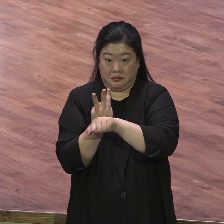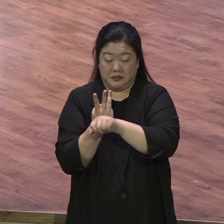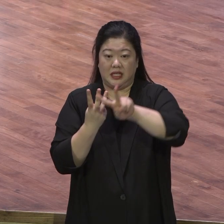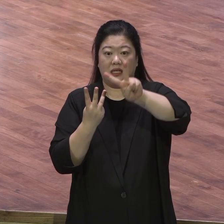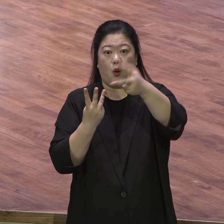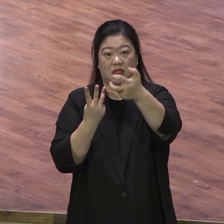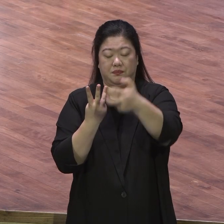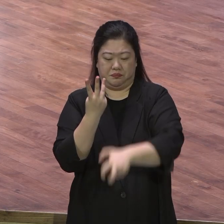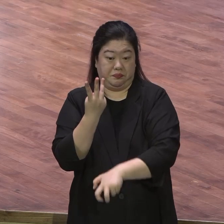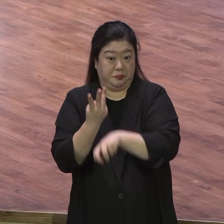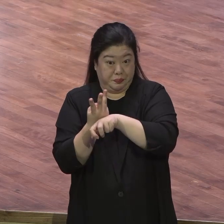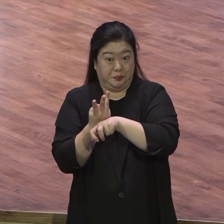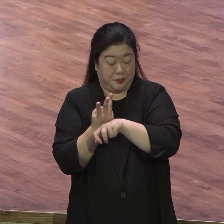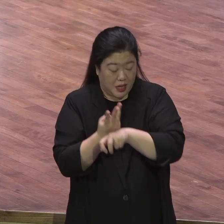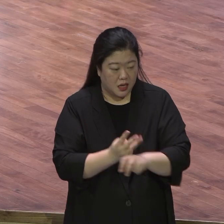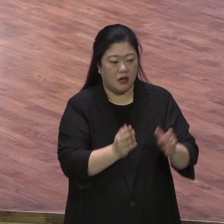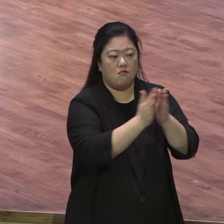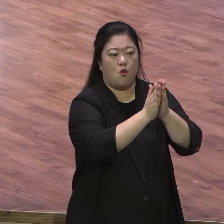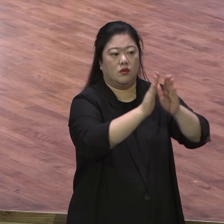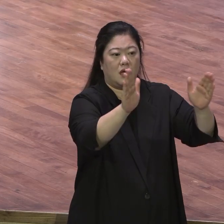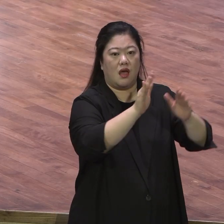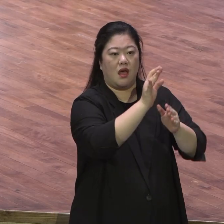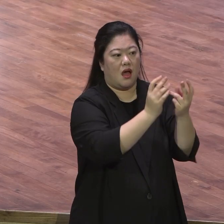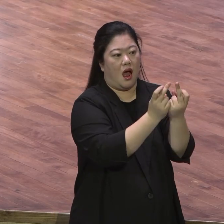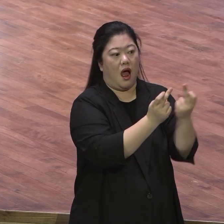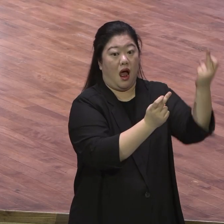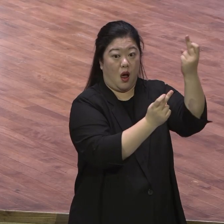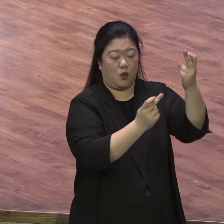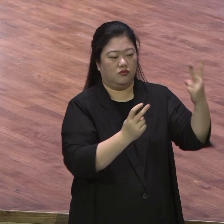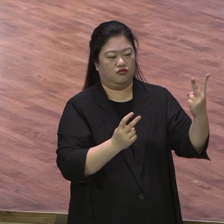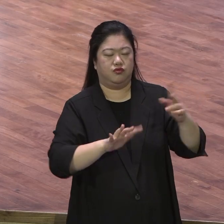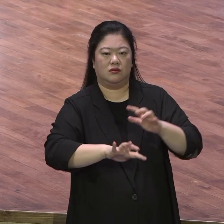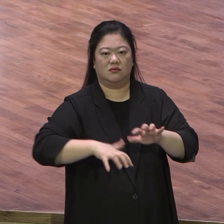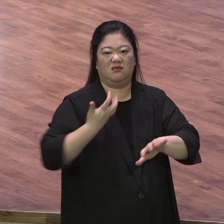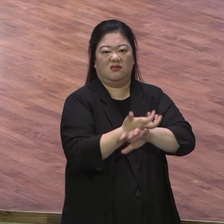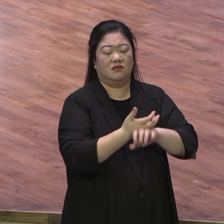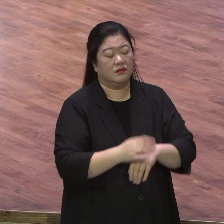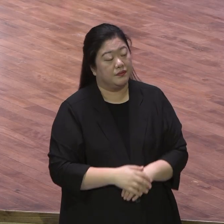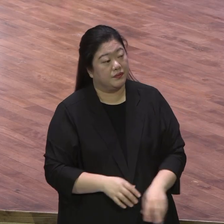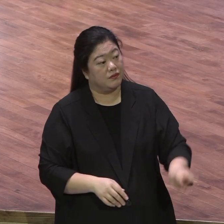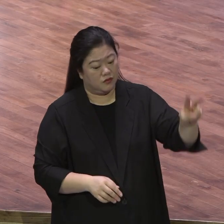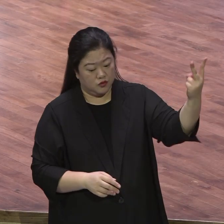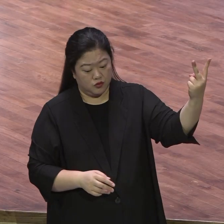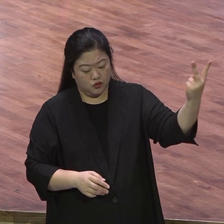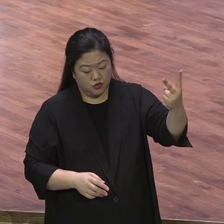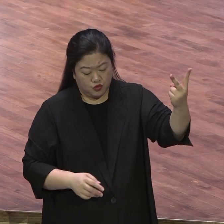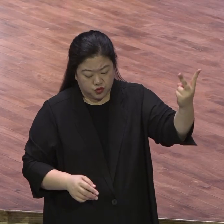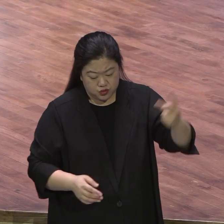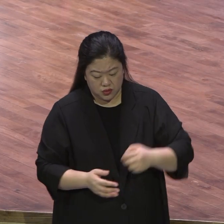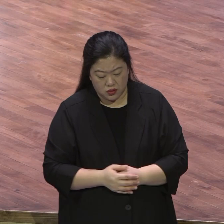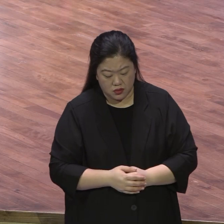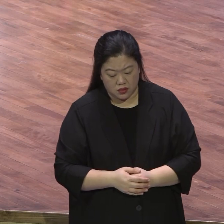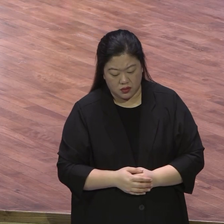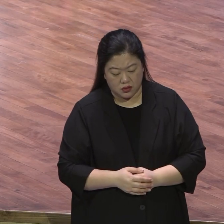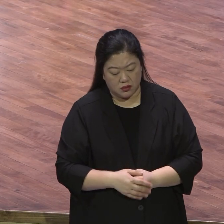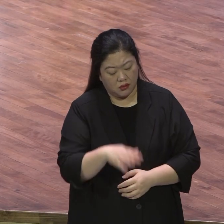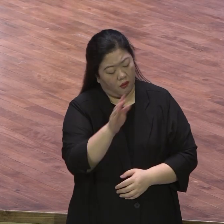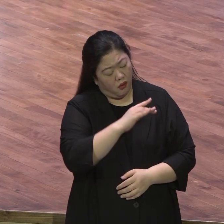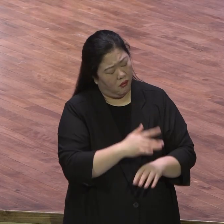그들이 모여서 모세와 아론을 거슬려 그들에게 이르되 너희가 분수의 진화도다 회중이 다 각각